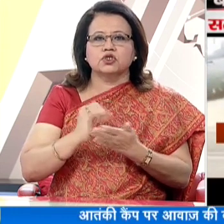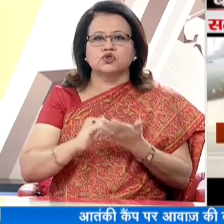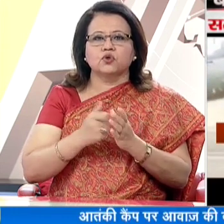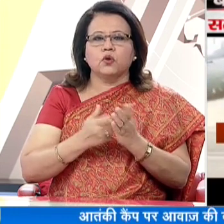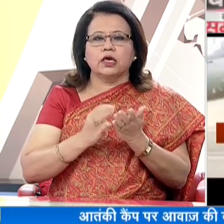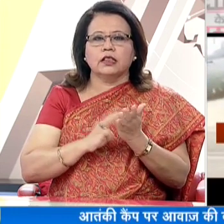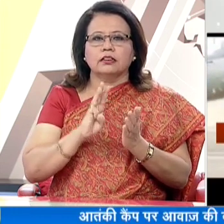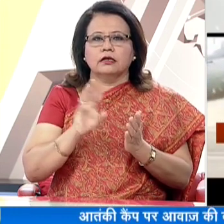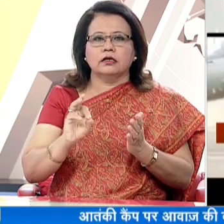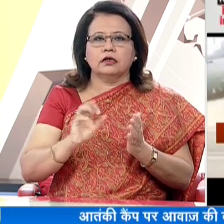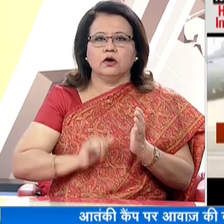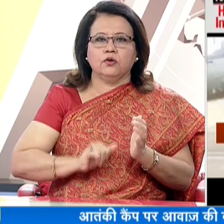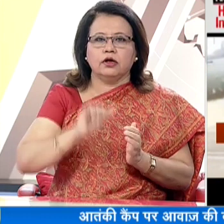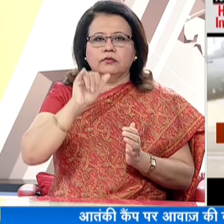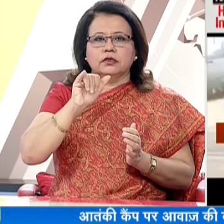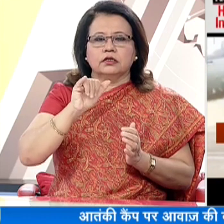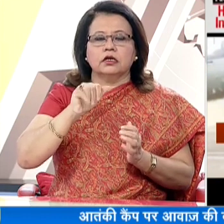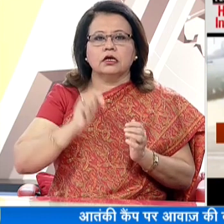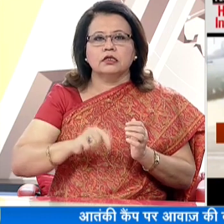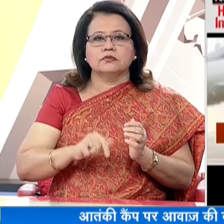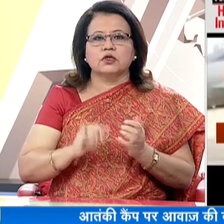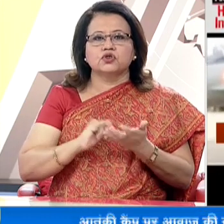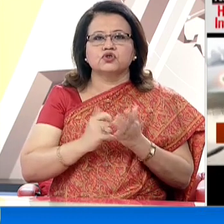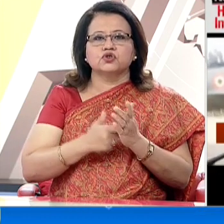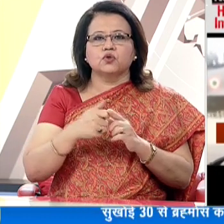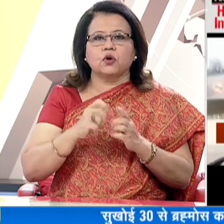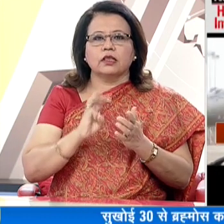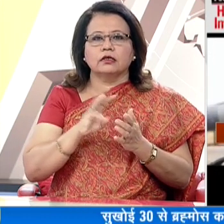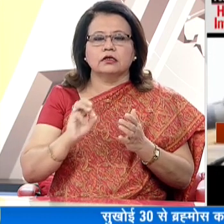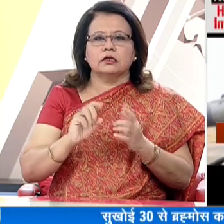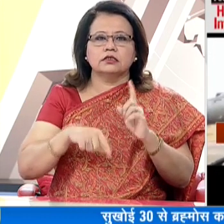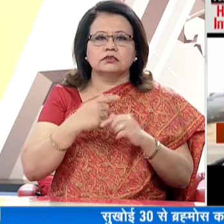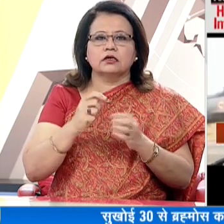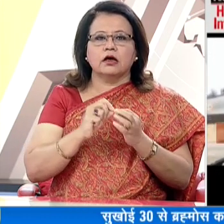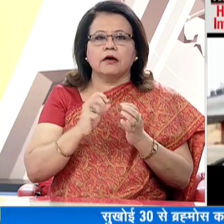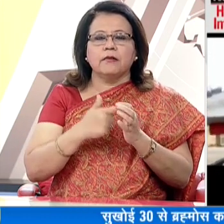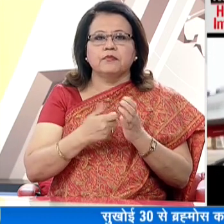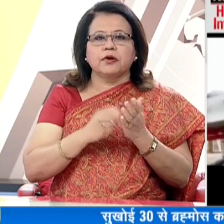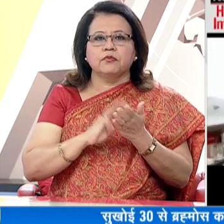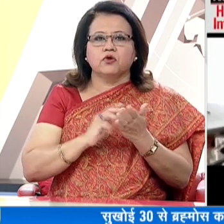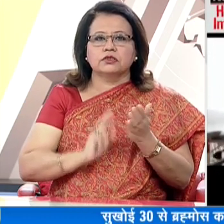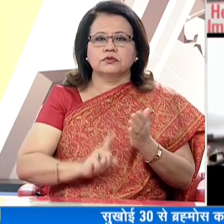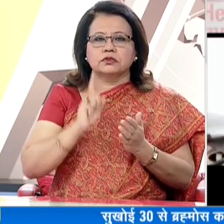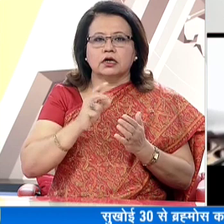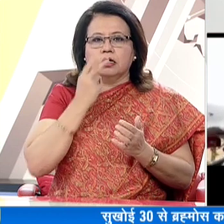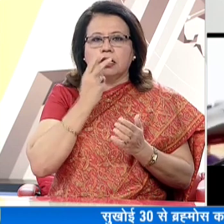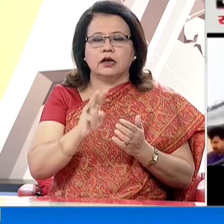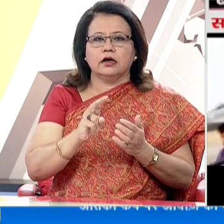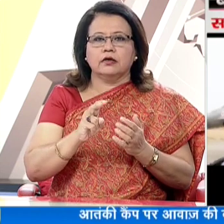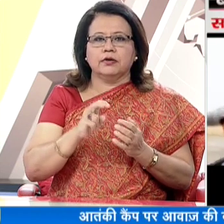ने उड़ान भरी थी। इस बार सुखोई 30 से ब्रह्मोस मिसाइल को टारगेट पर फायर किया